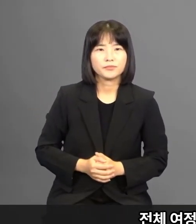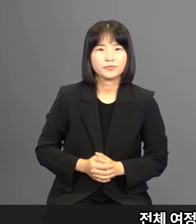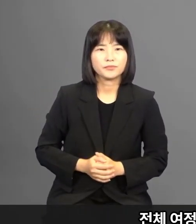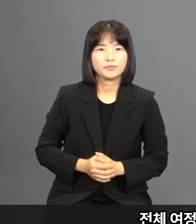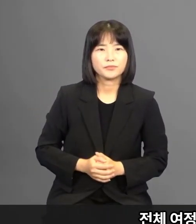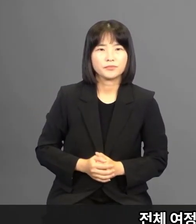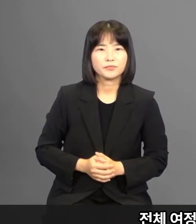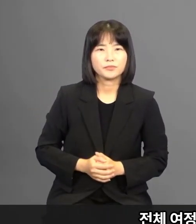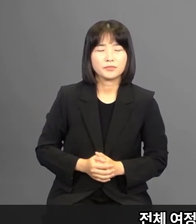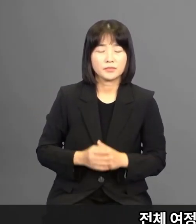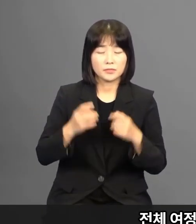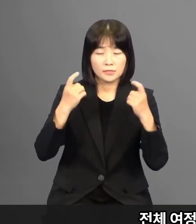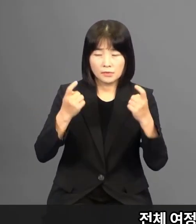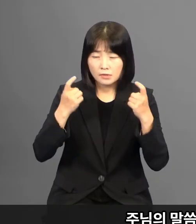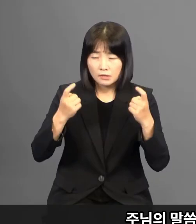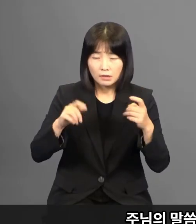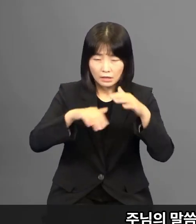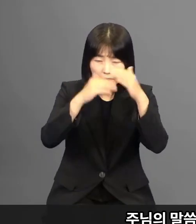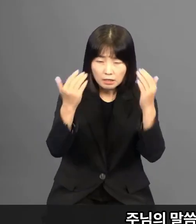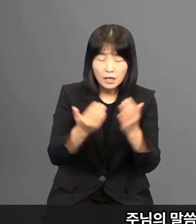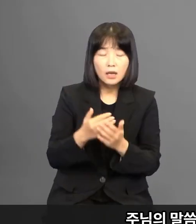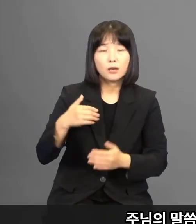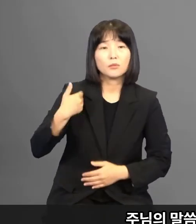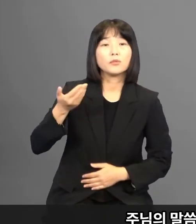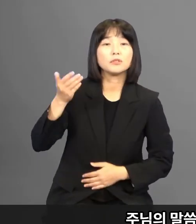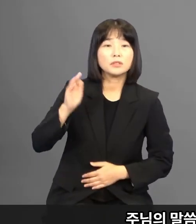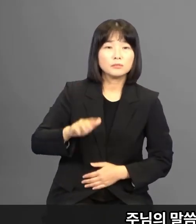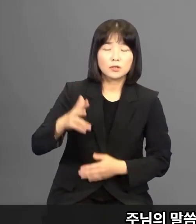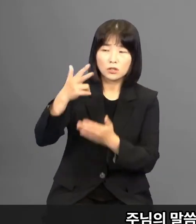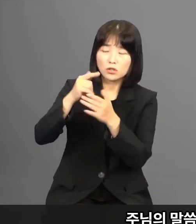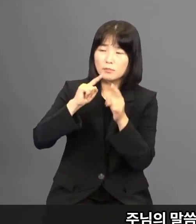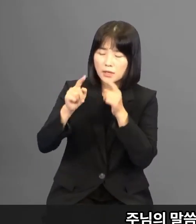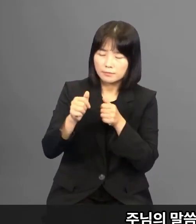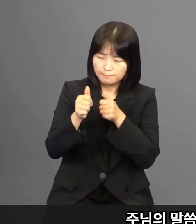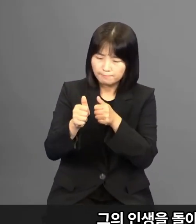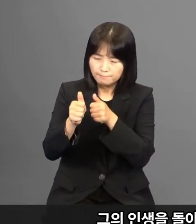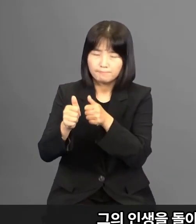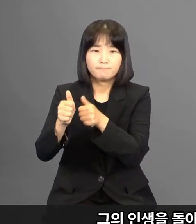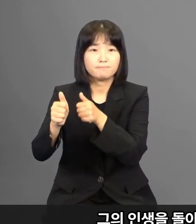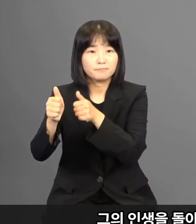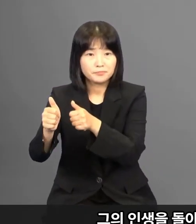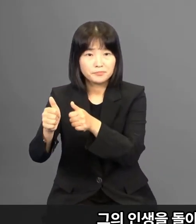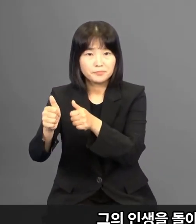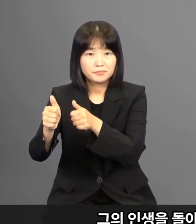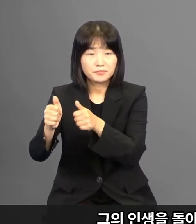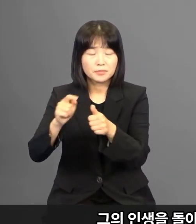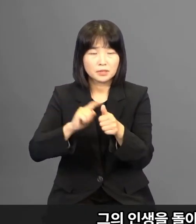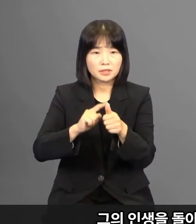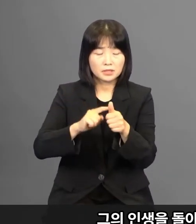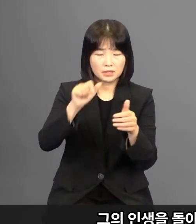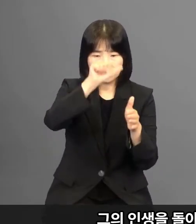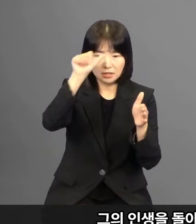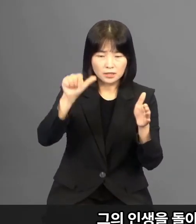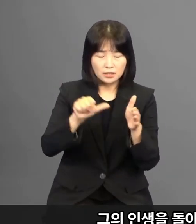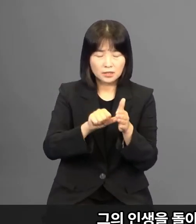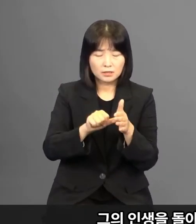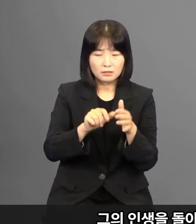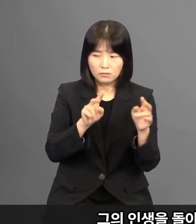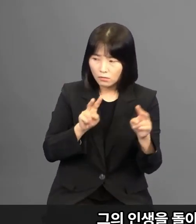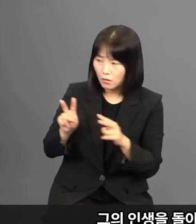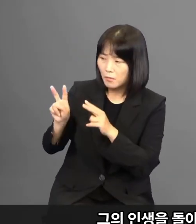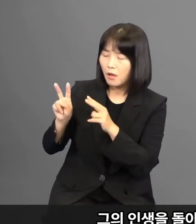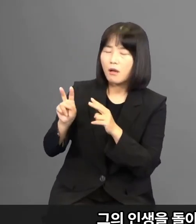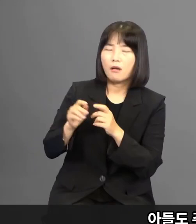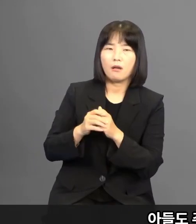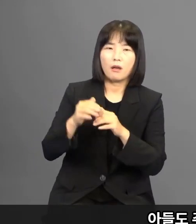전체 여정을 다 알진 못했지만 주님만 말씀을 따라가다 보니까 그의 인생을 돌아보니까 약속대로